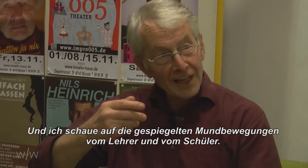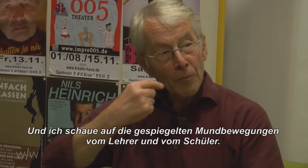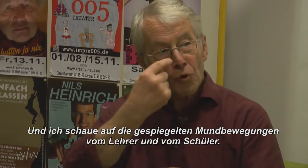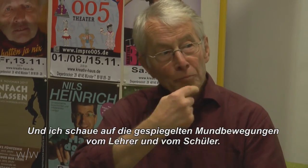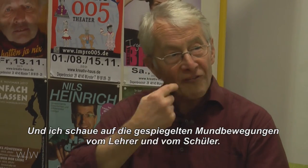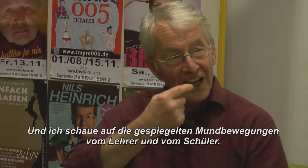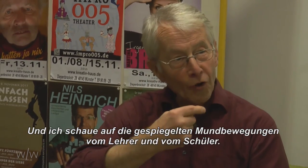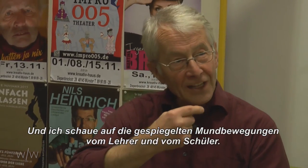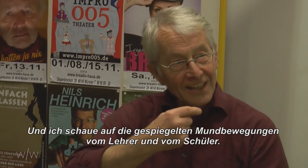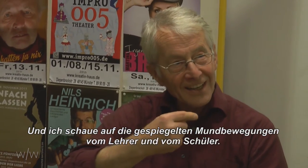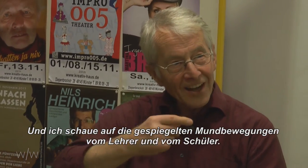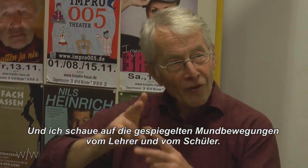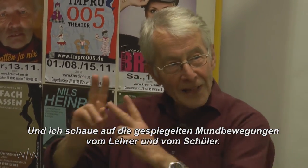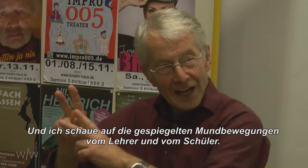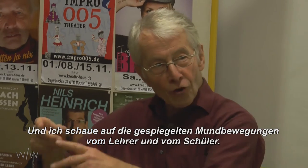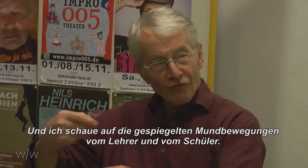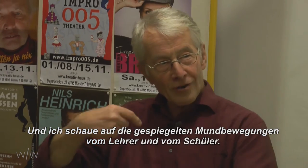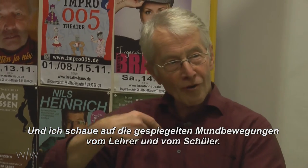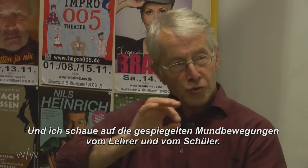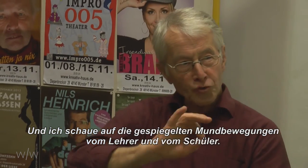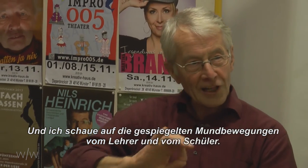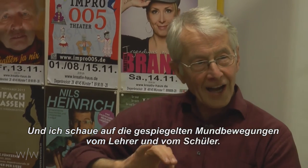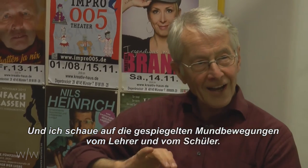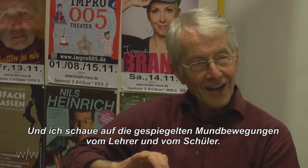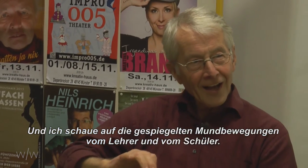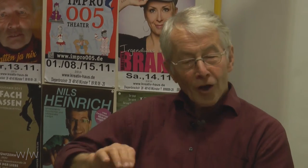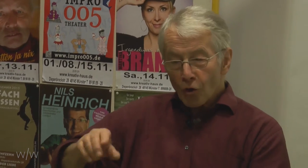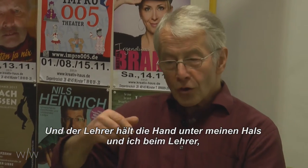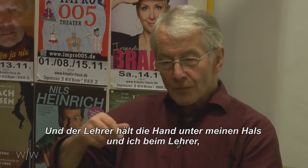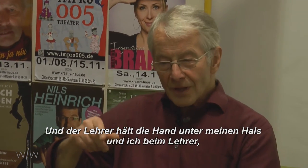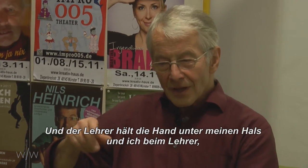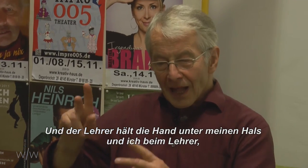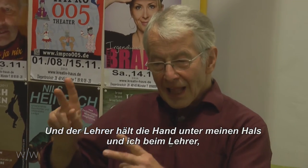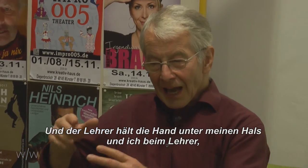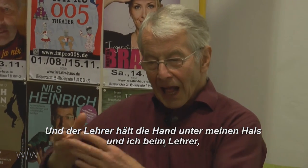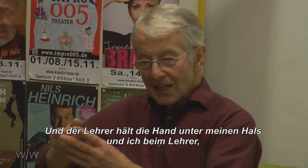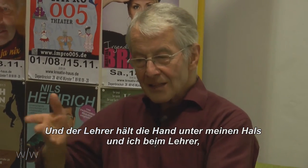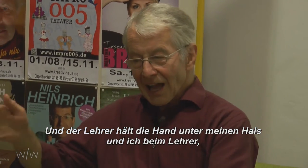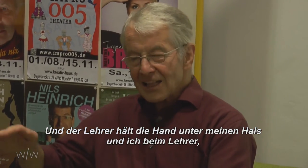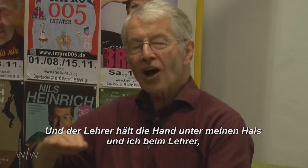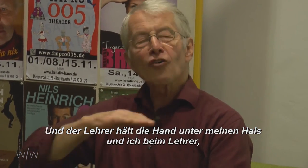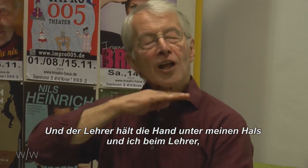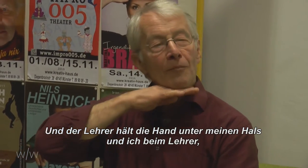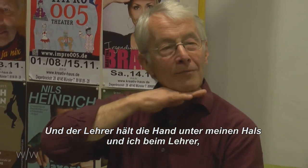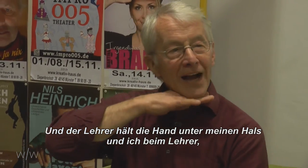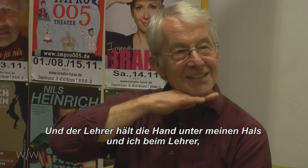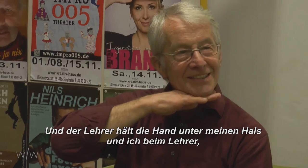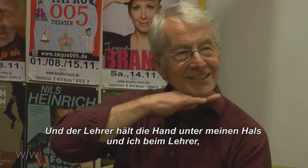Spiegel, Mundbewegungen vom Lehrer und vom Schuler. Und wäre halt die Hand unter meinem Hand